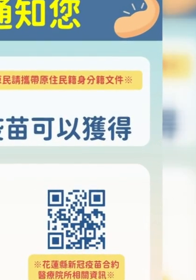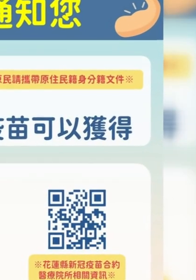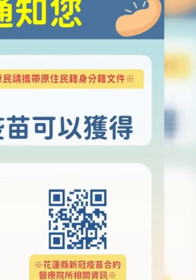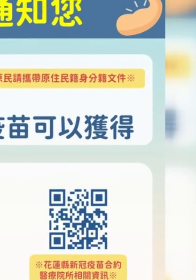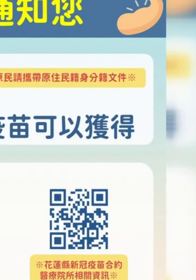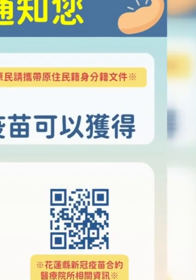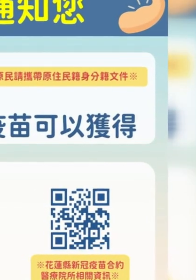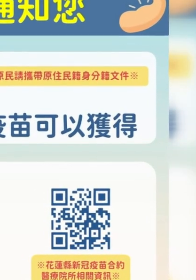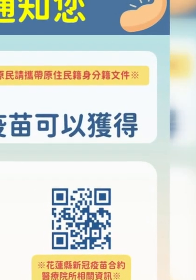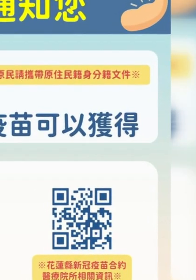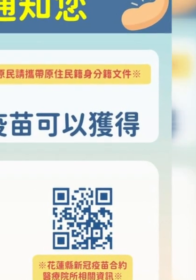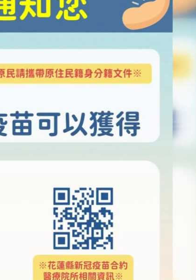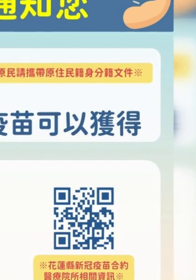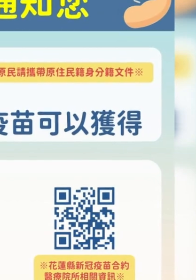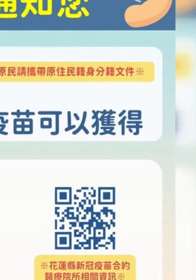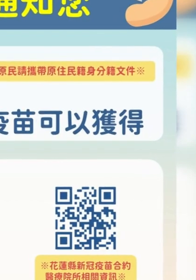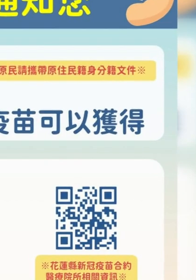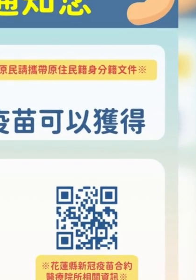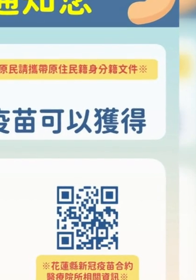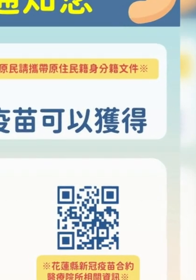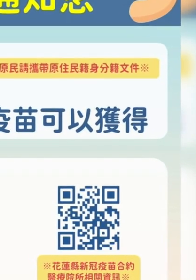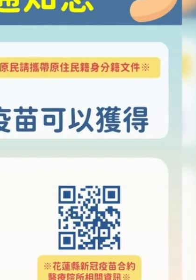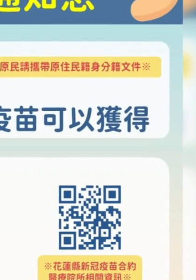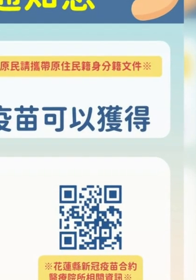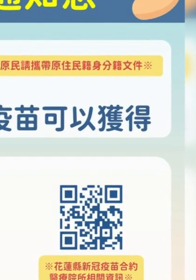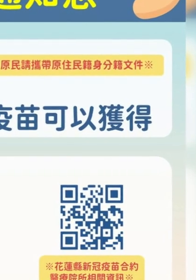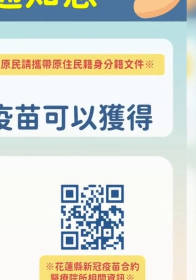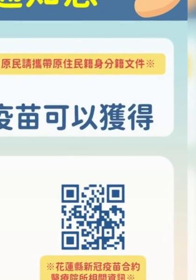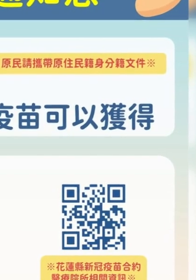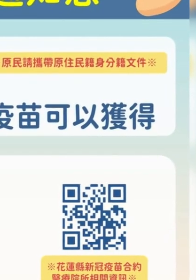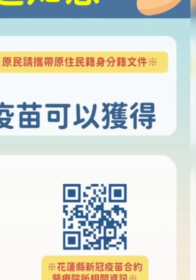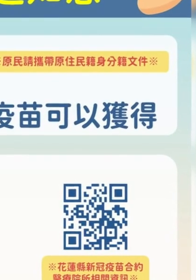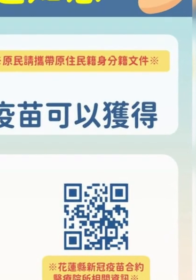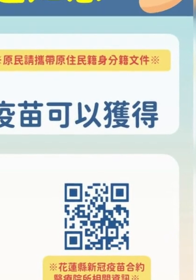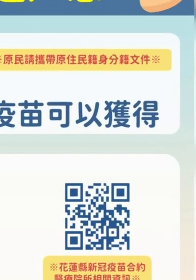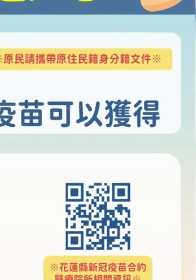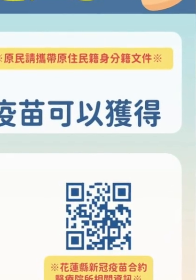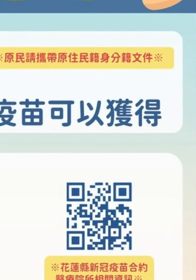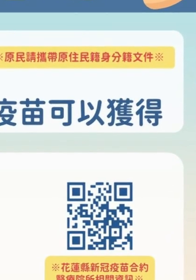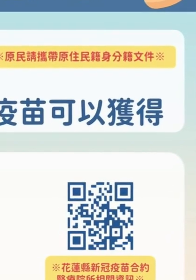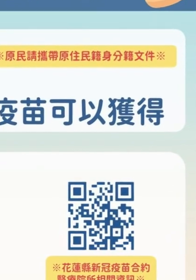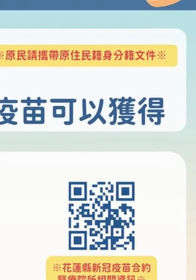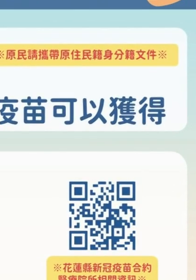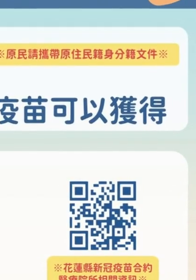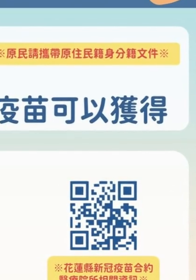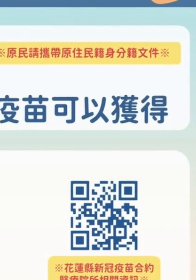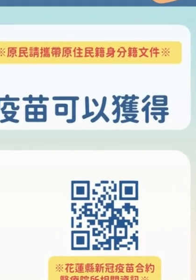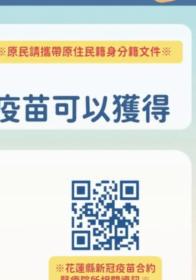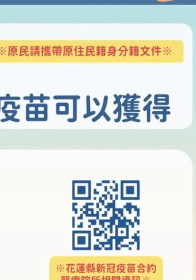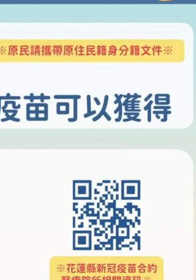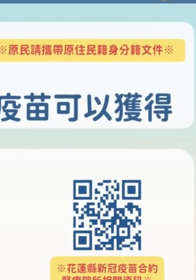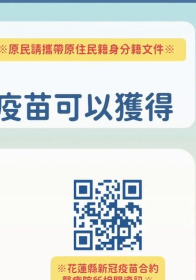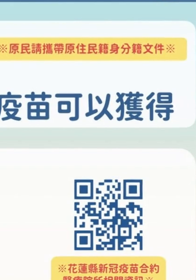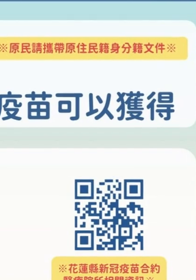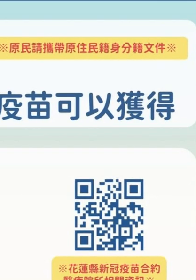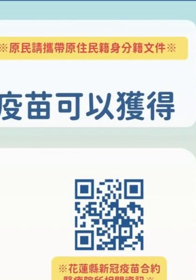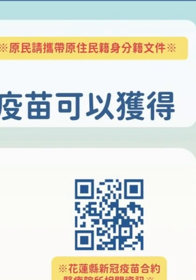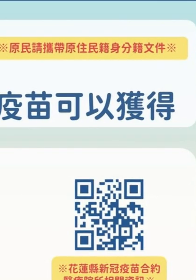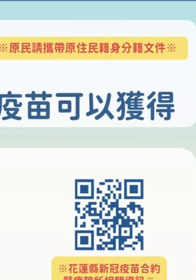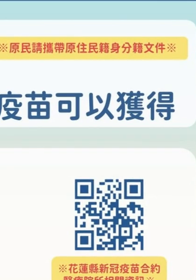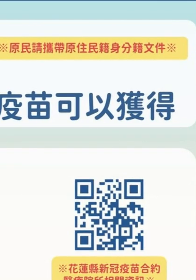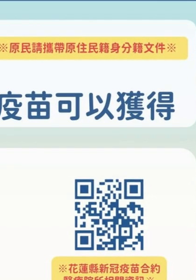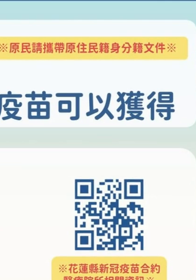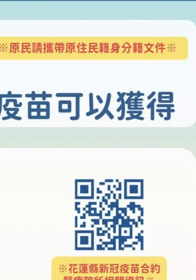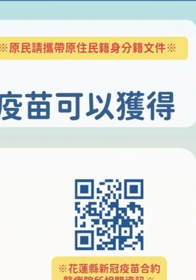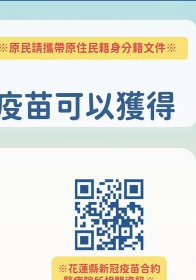到65岁以上的原住民的话，请你务必要带我们的户口名簿，